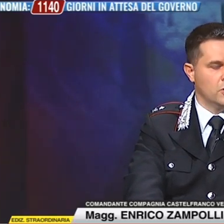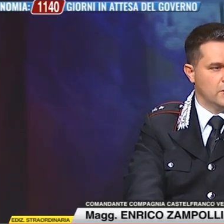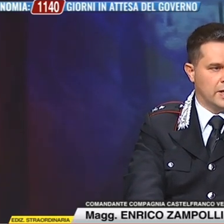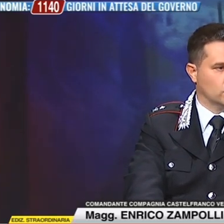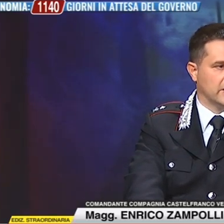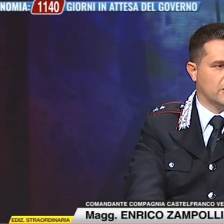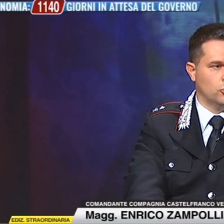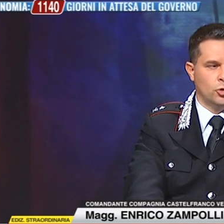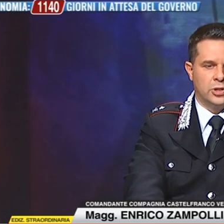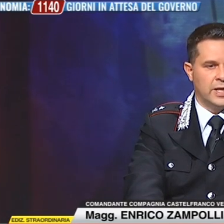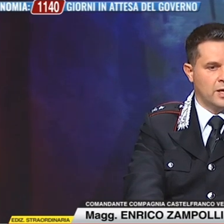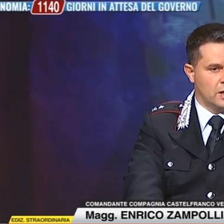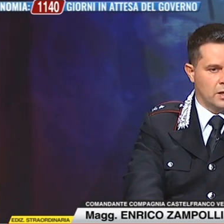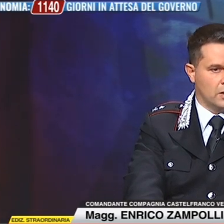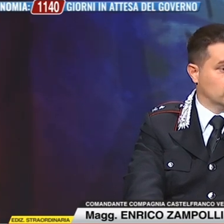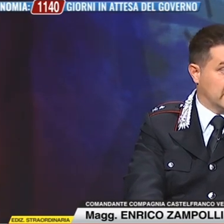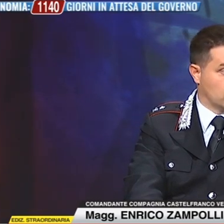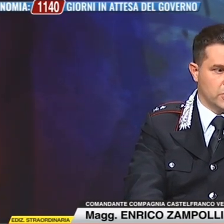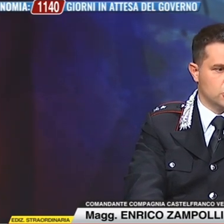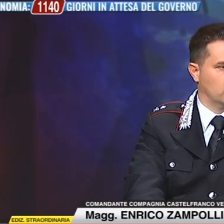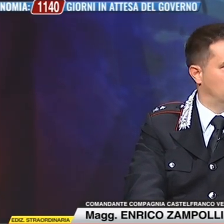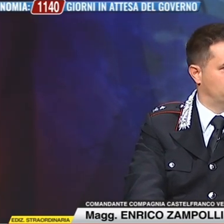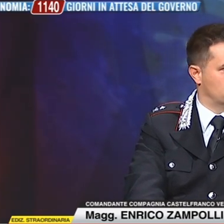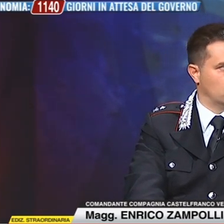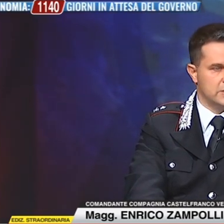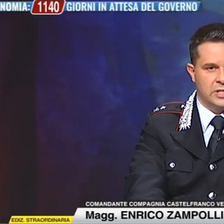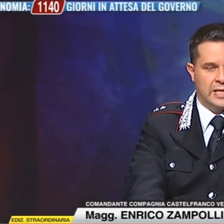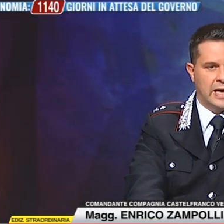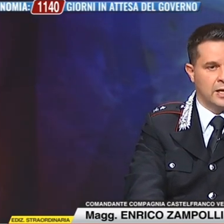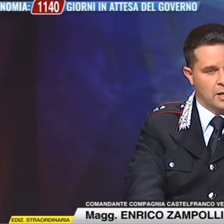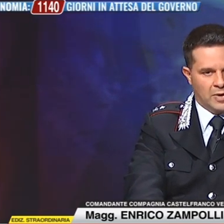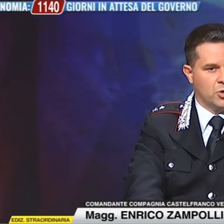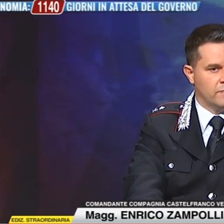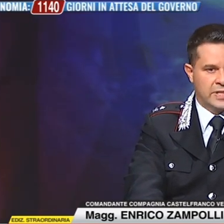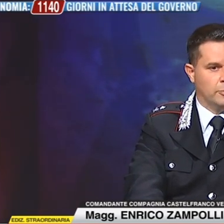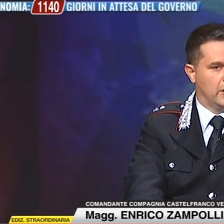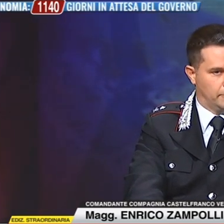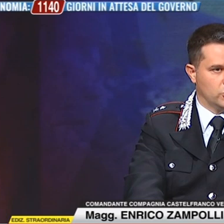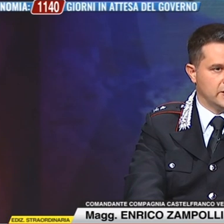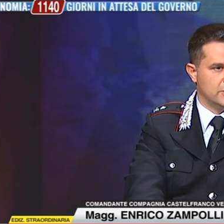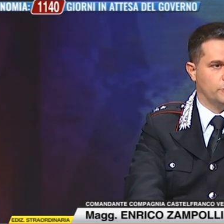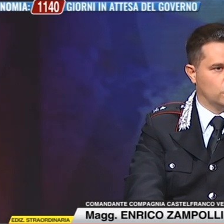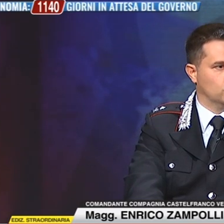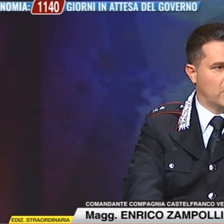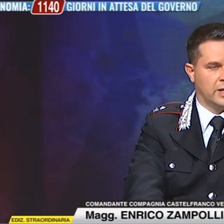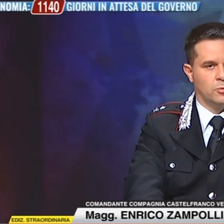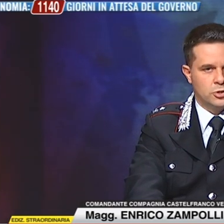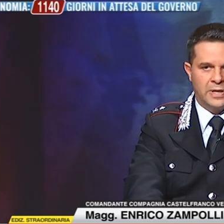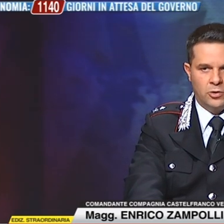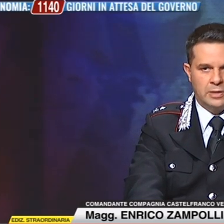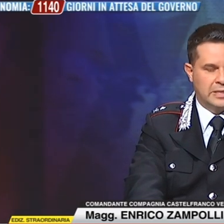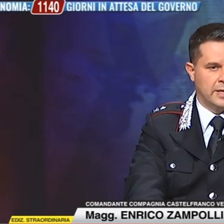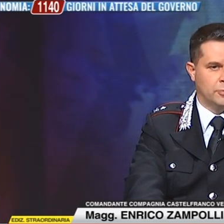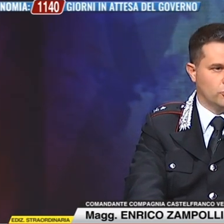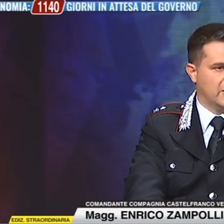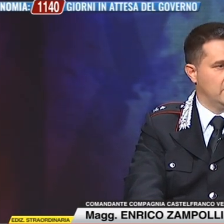vengano adottate condotte contrarie a quelle che sono le norme di circolazione stradale, ma quello che invitiamo è la prudenza, soprattutto anche in questi